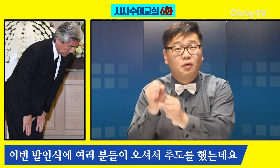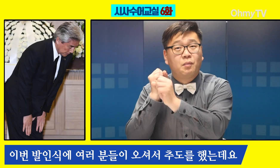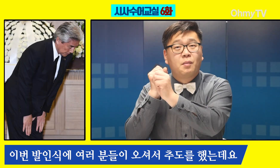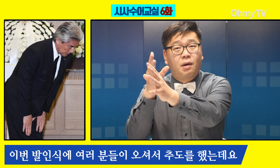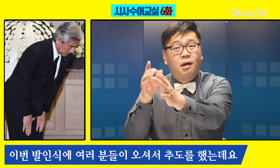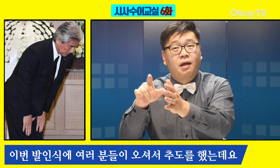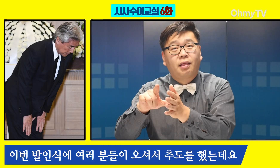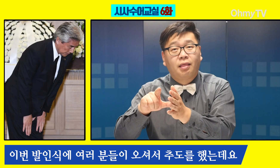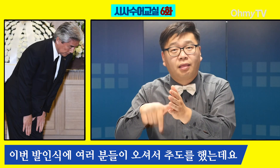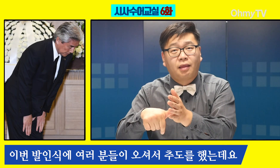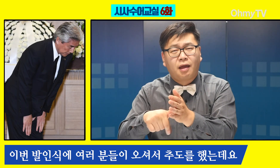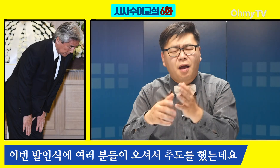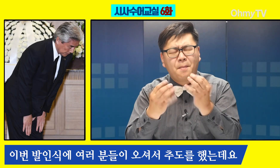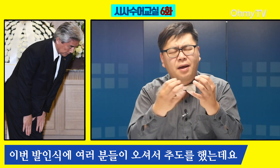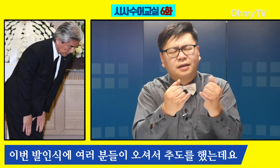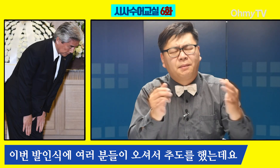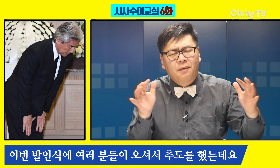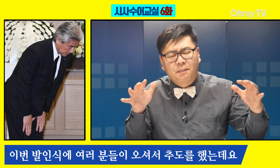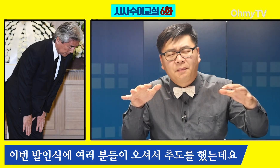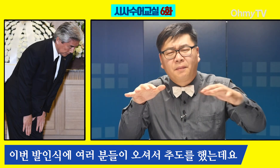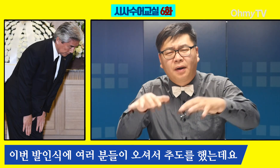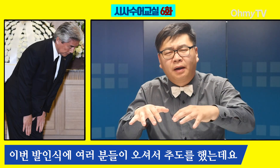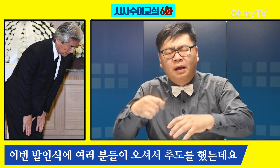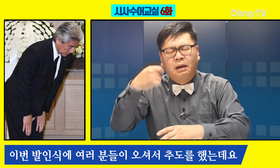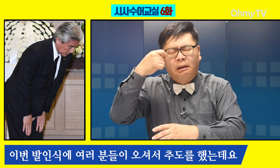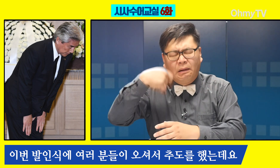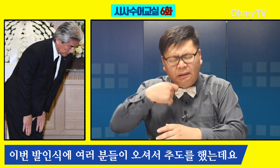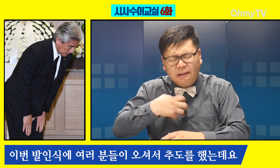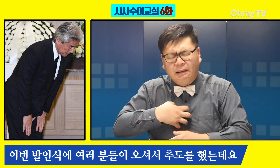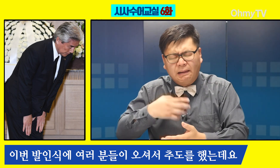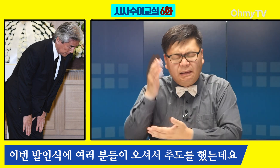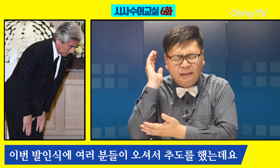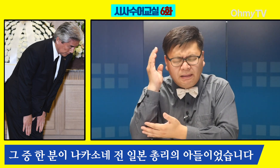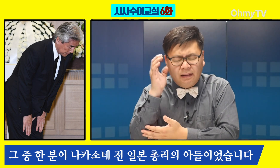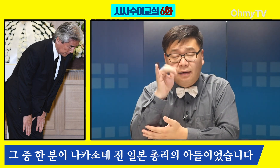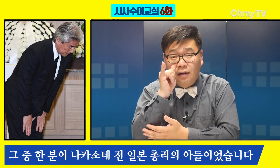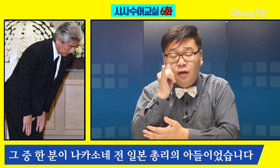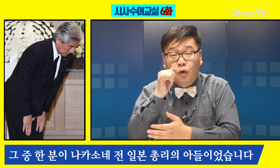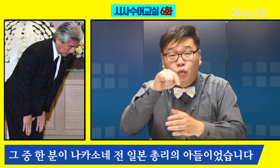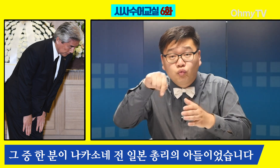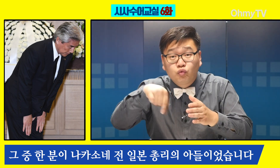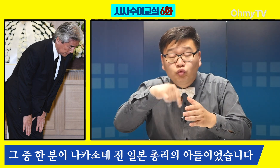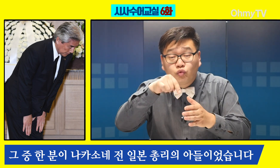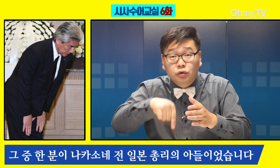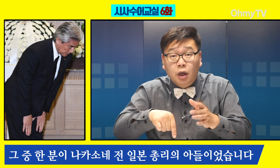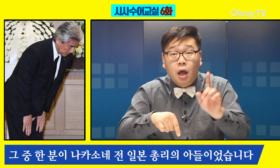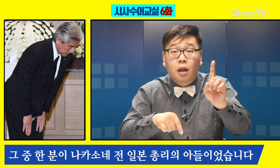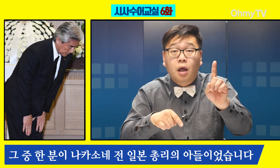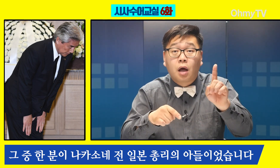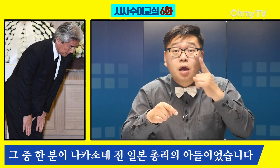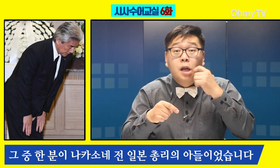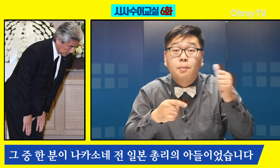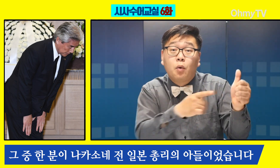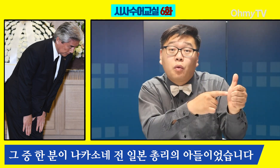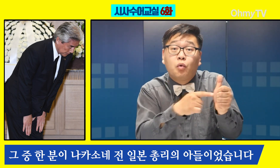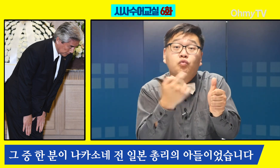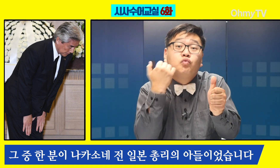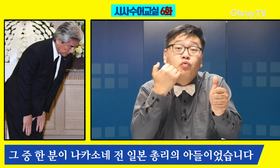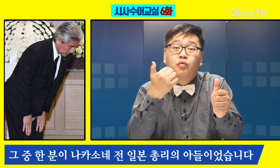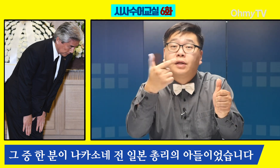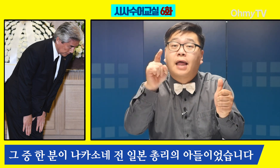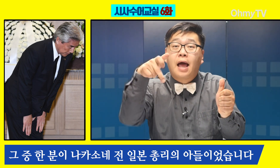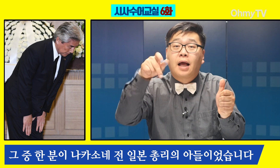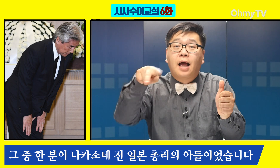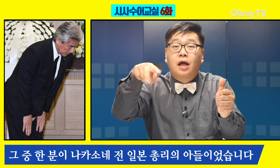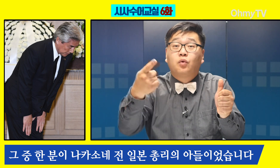이번 발인식에 여러분들이 오셔서 추도사를 하셨는데요. 그중에 한 분이 나카소네 전 일본